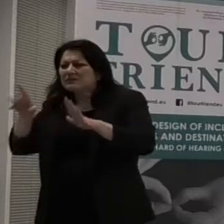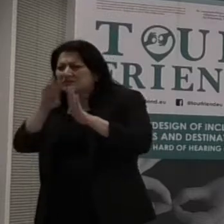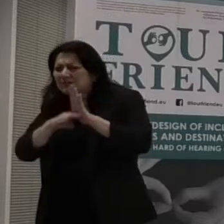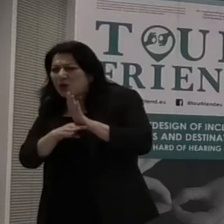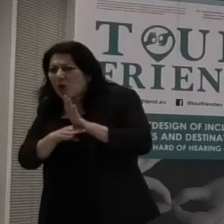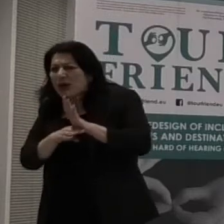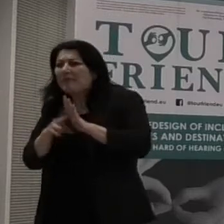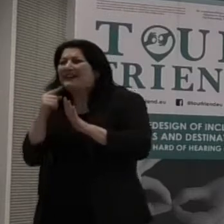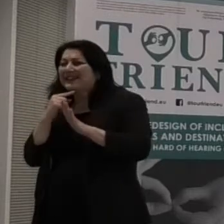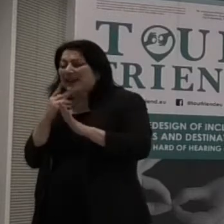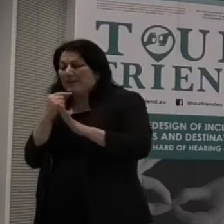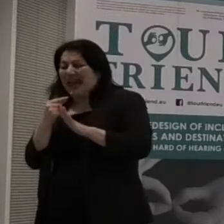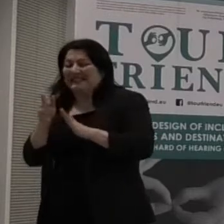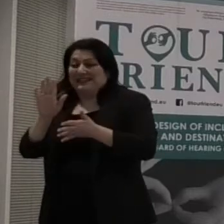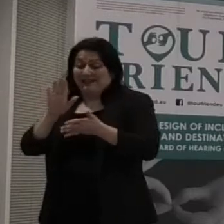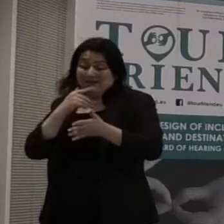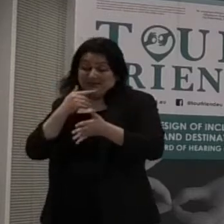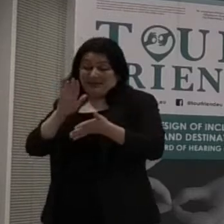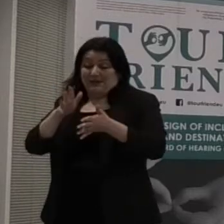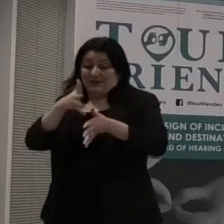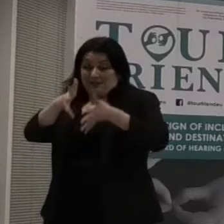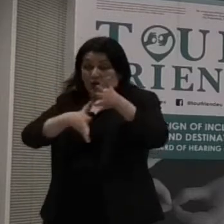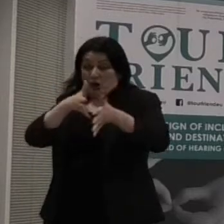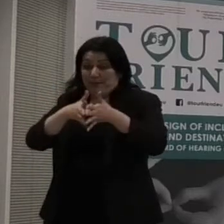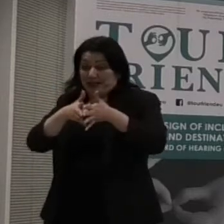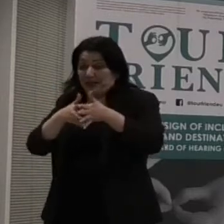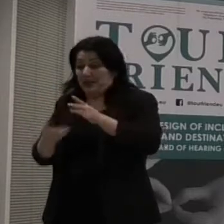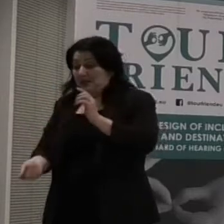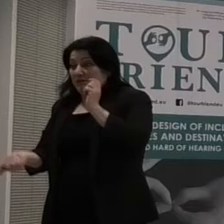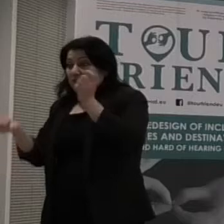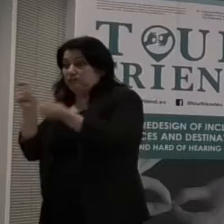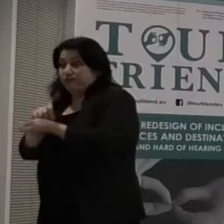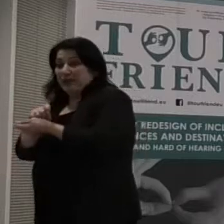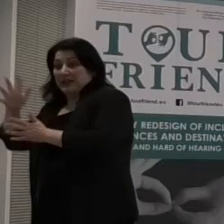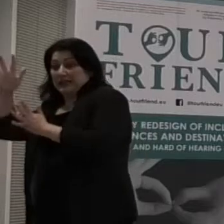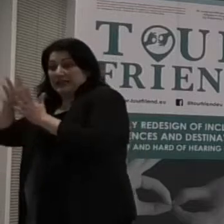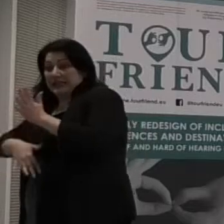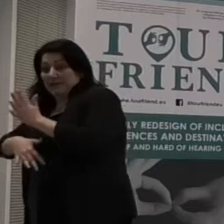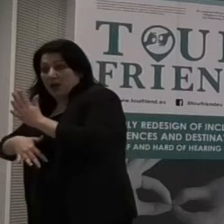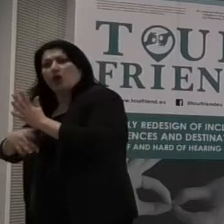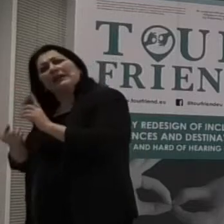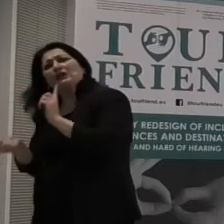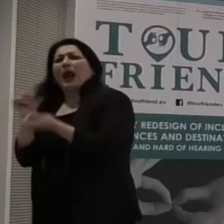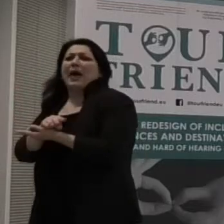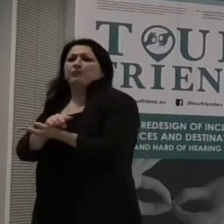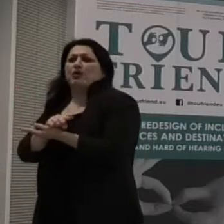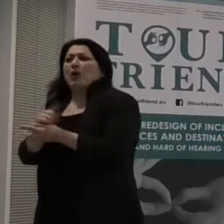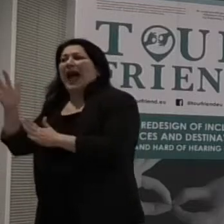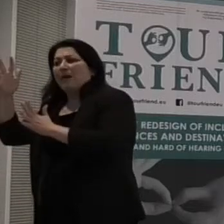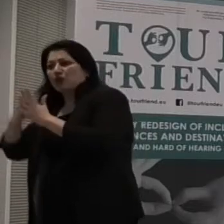κείμενο και το αντίστροφο, από κείμενο στη νοηματική. Όπως καταλαβαίνετε, είναι ένα πολύ φιλόδοξο